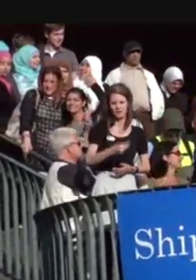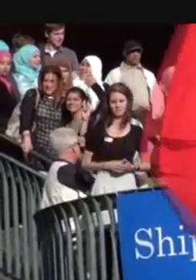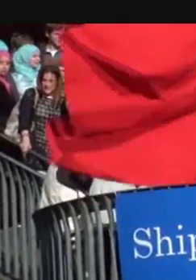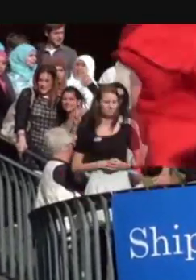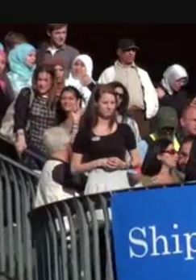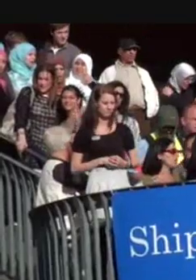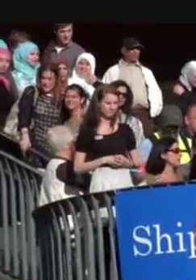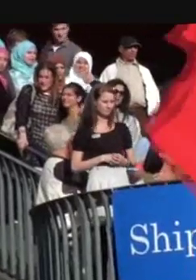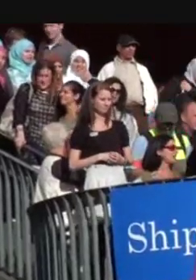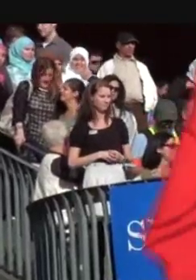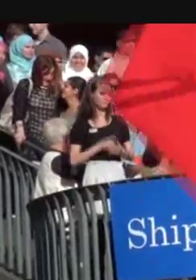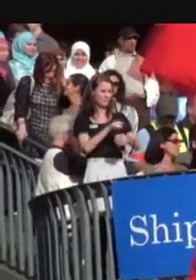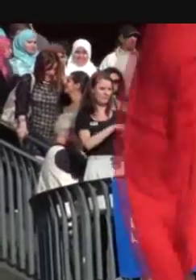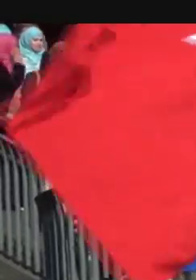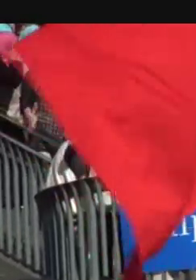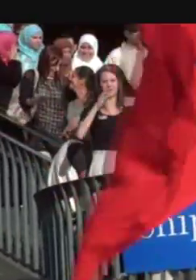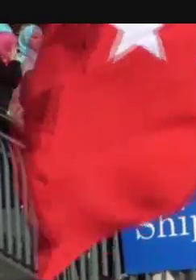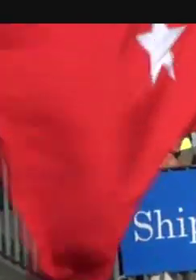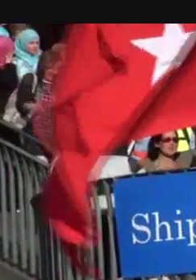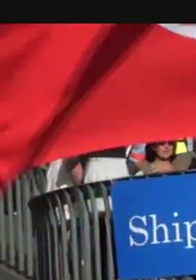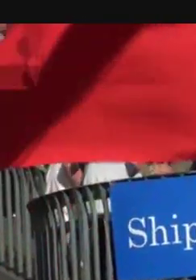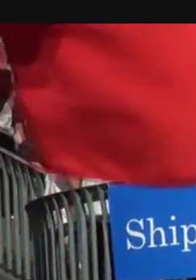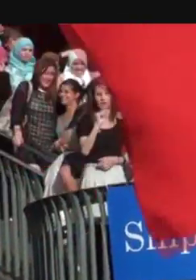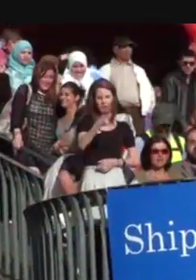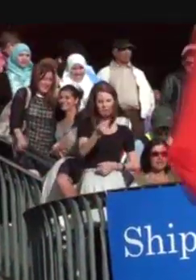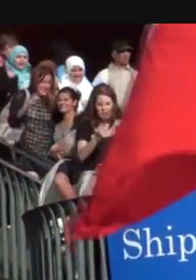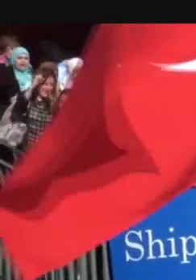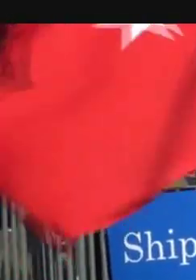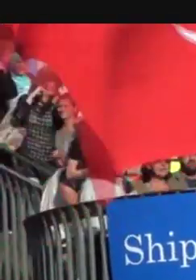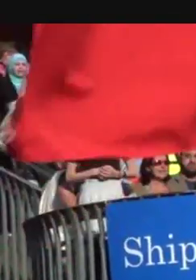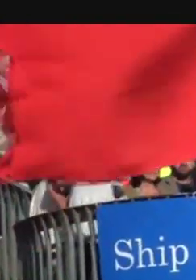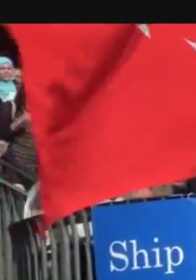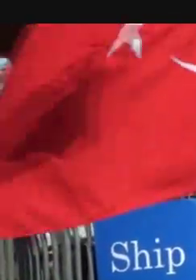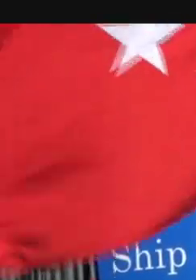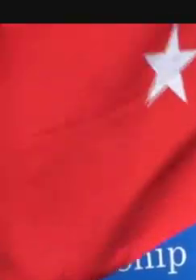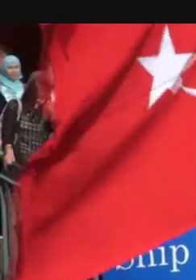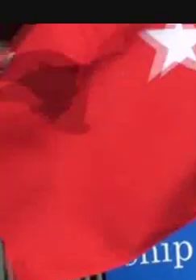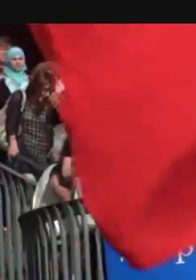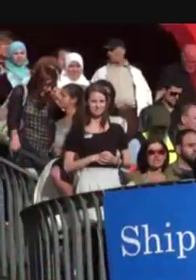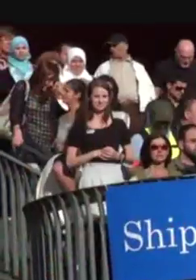Länge leve Egypt och Gaza! Länge leve!